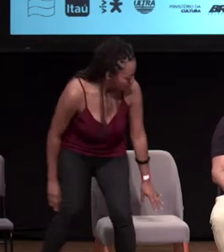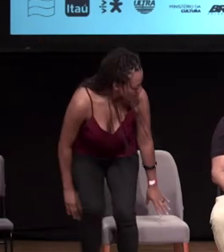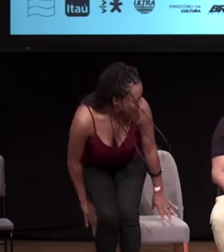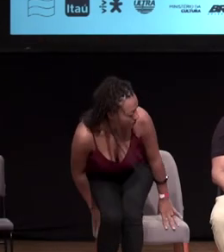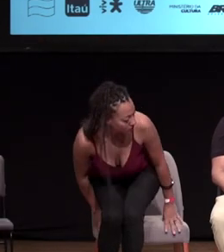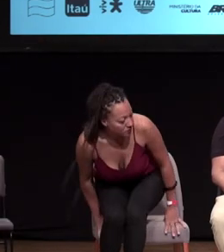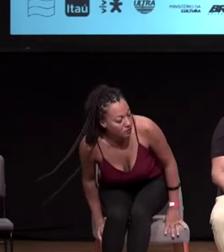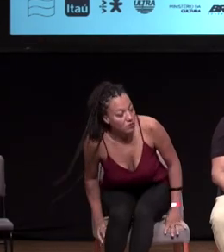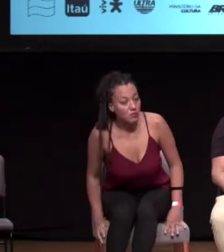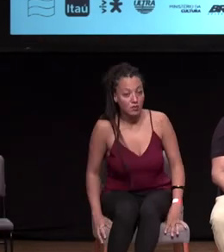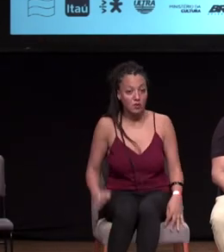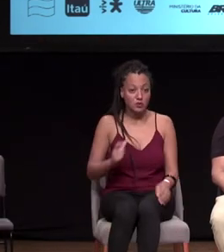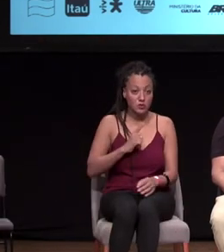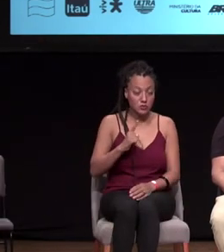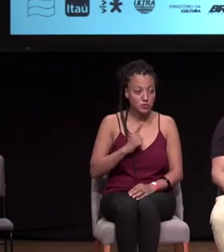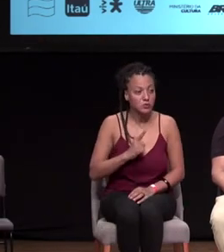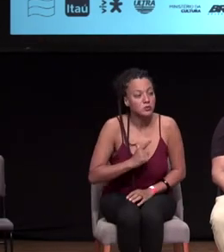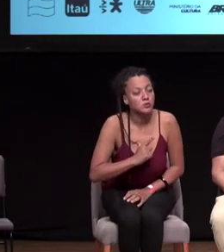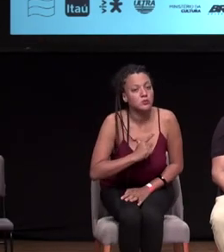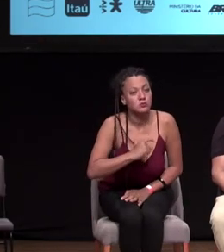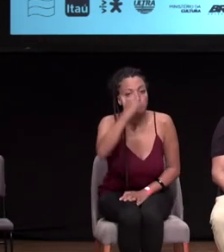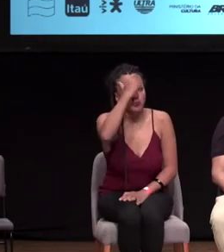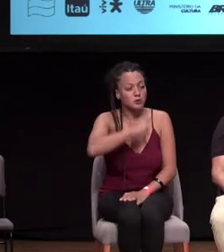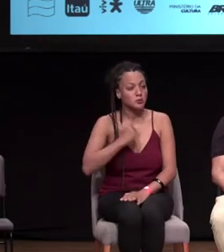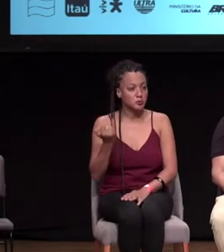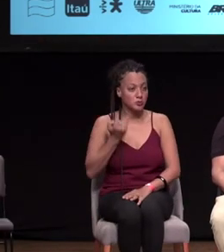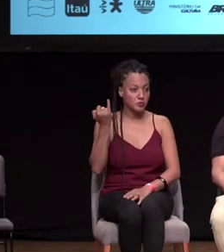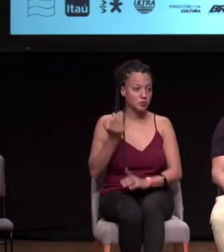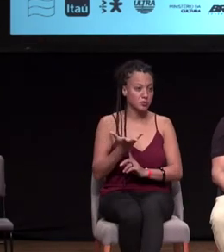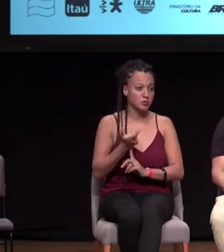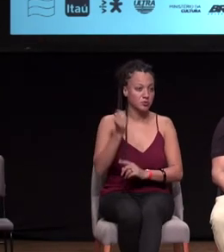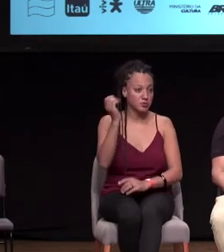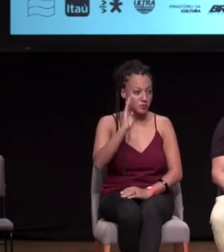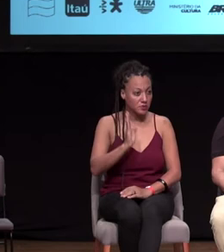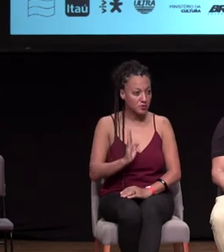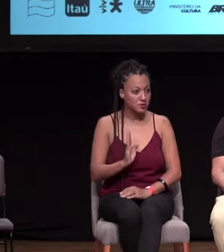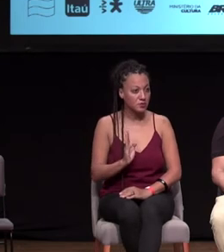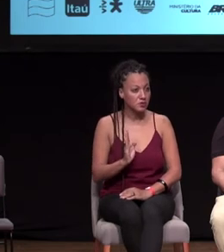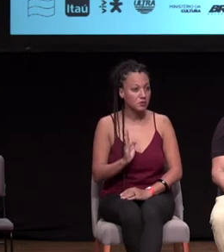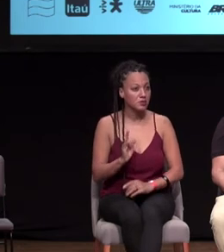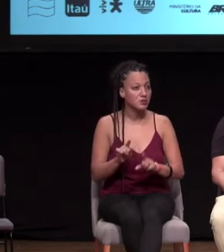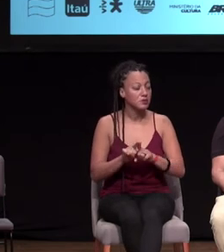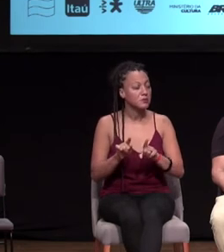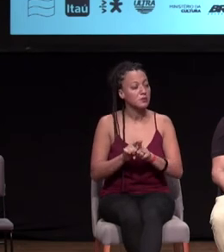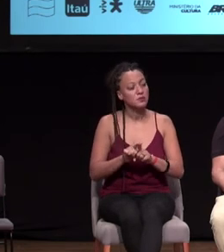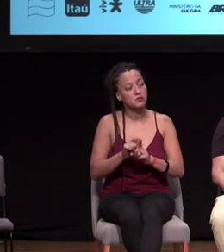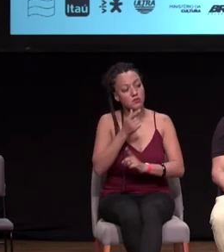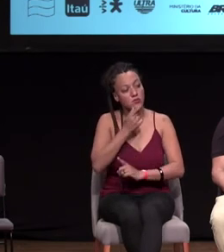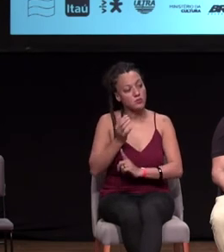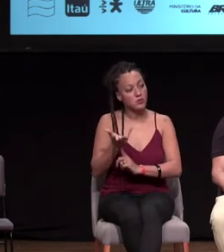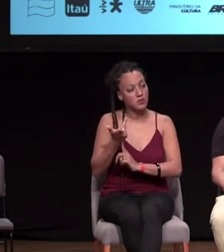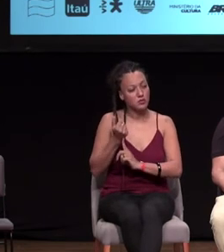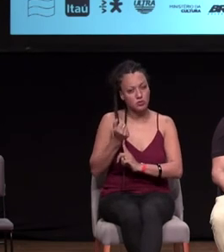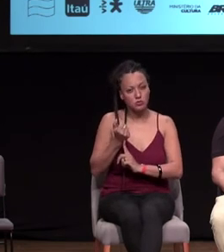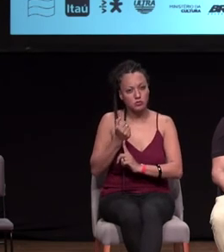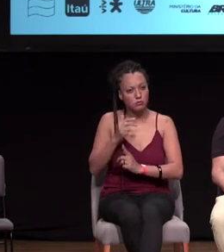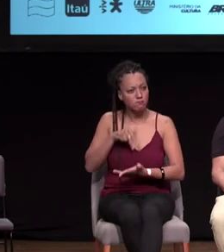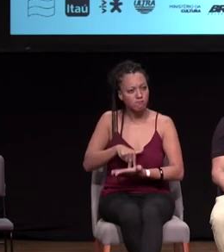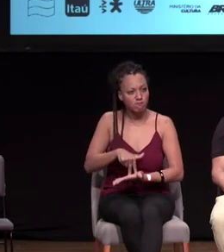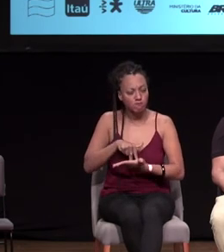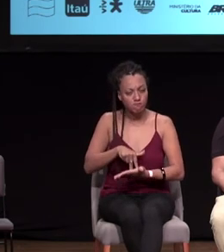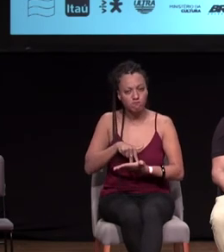importante pra praia brasileira de um modo geral e um artista um criador um resistente que